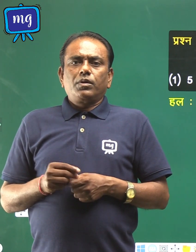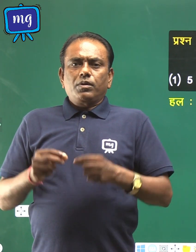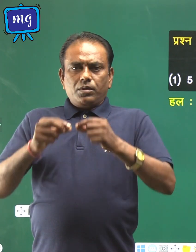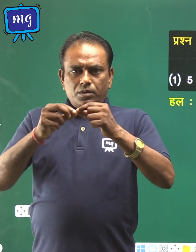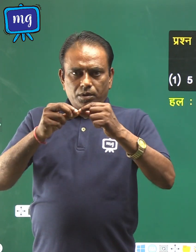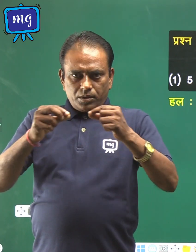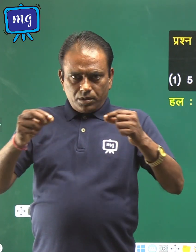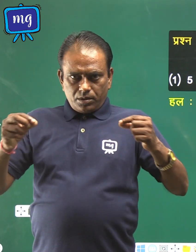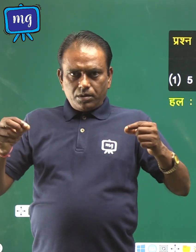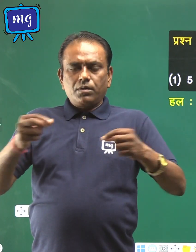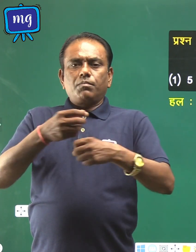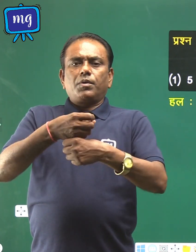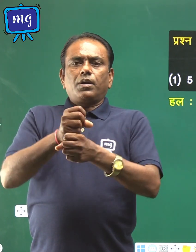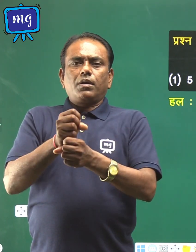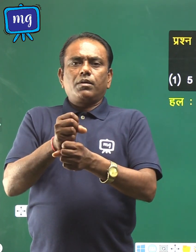रेखाखंड बनाना